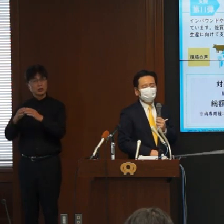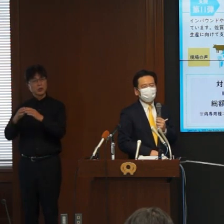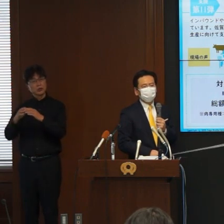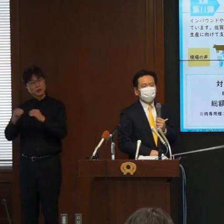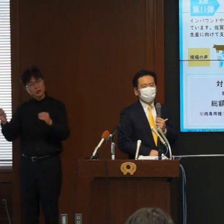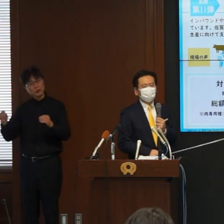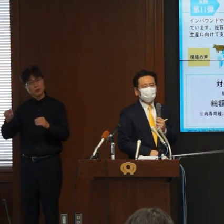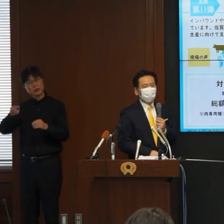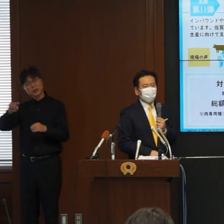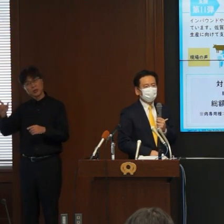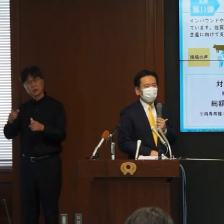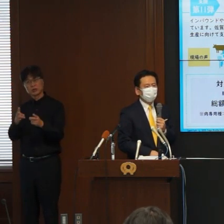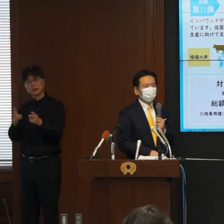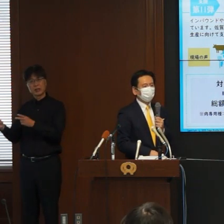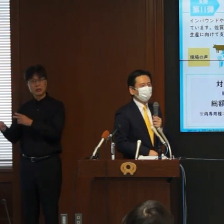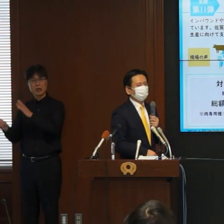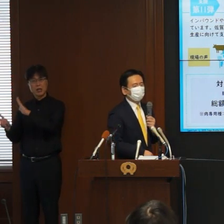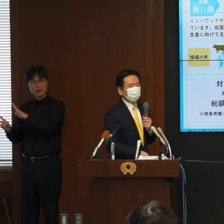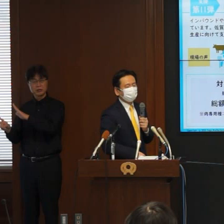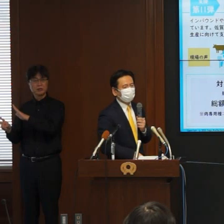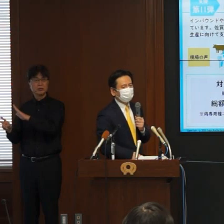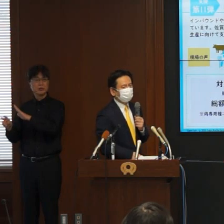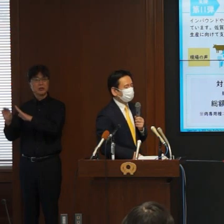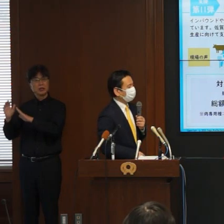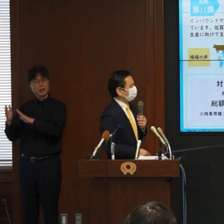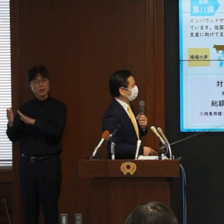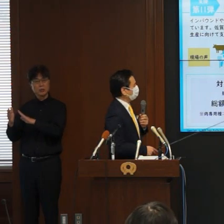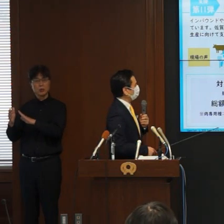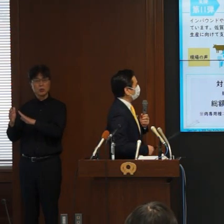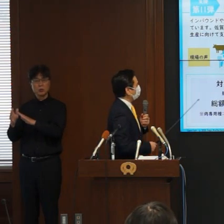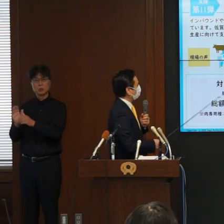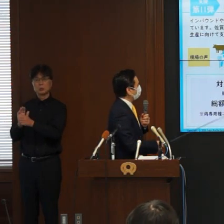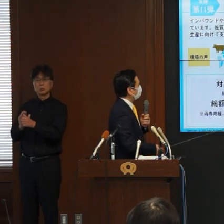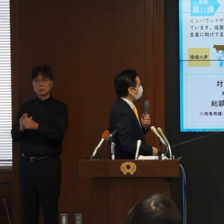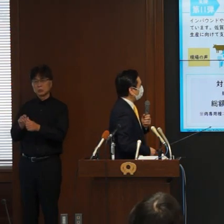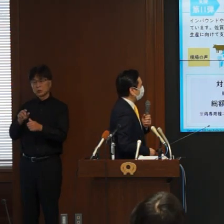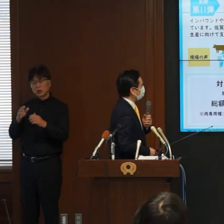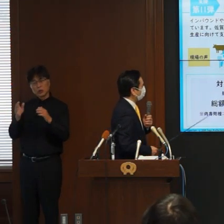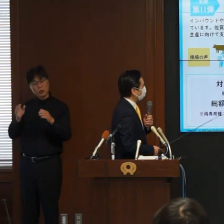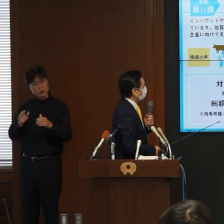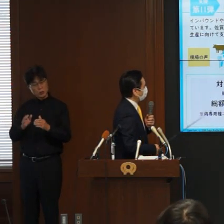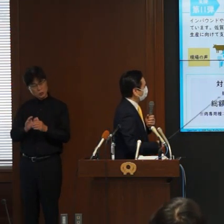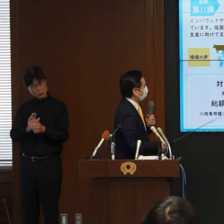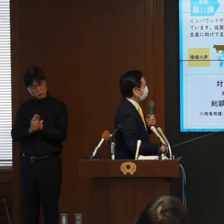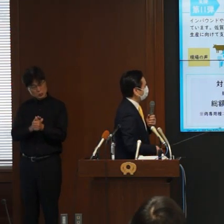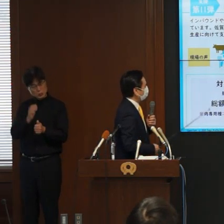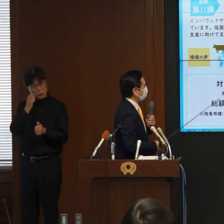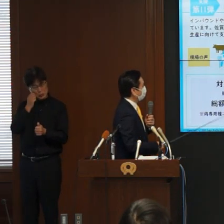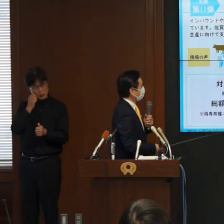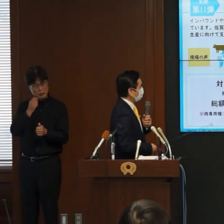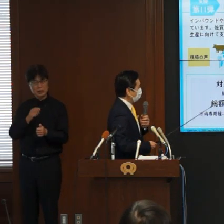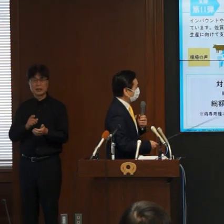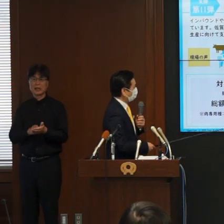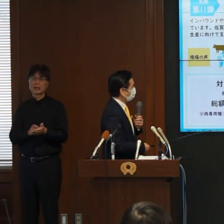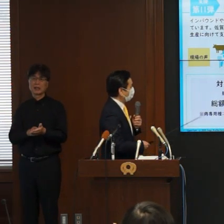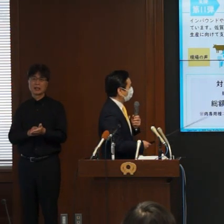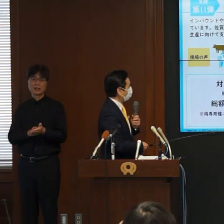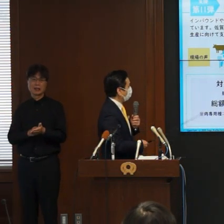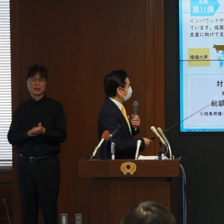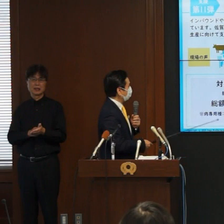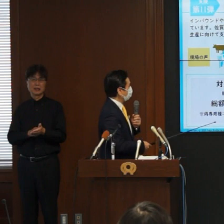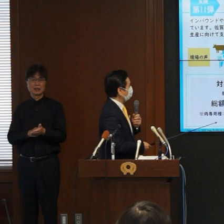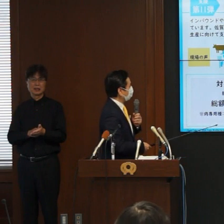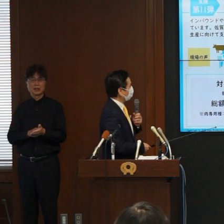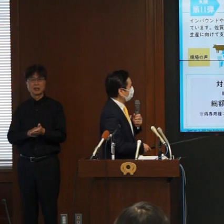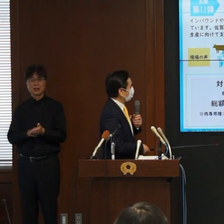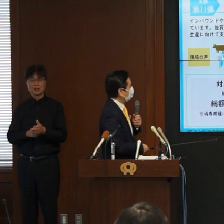度とかいろいろあるんだけれども、そういったところでまださらに足らない、次の牛を買ってさらにこれを続けていこうというところも県が